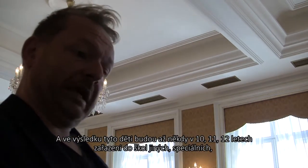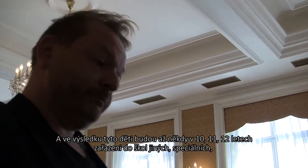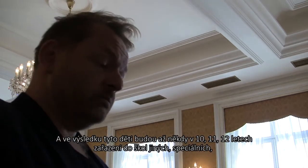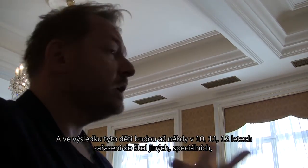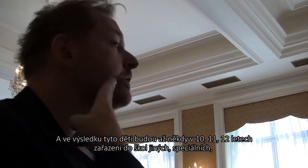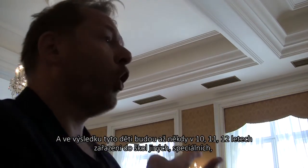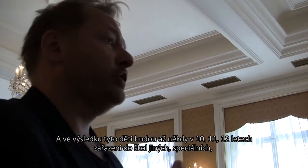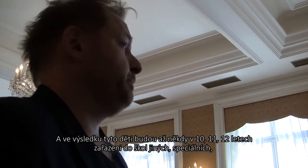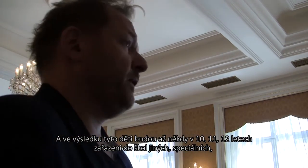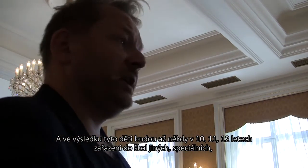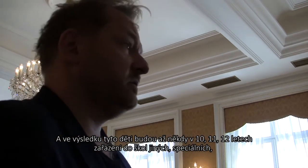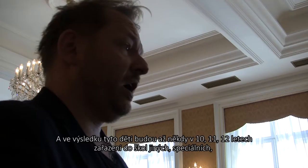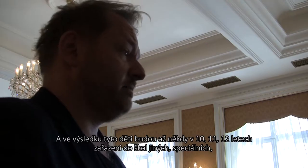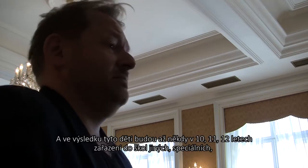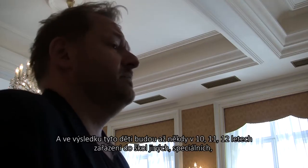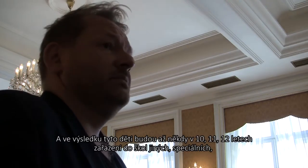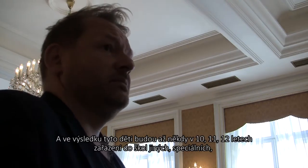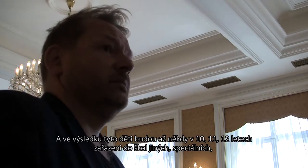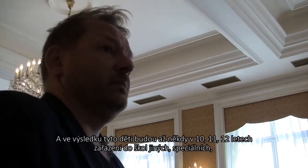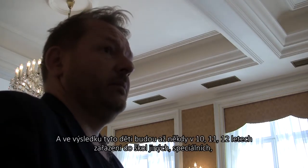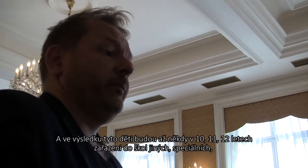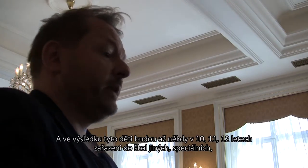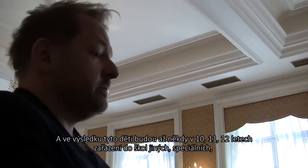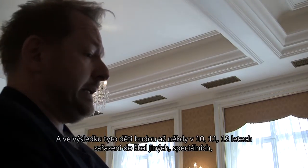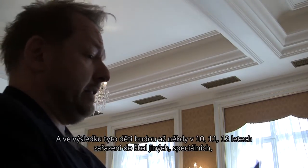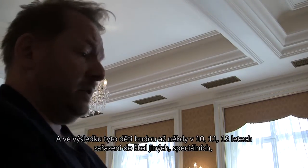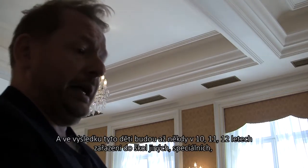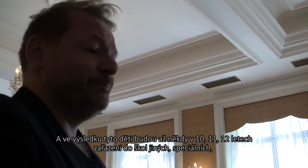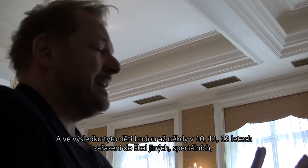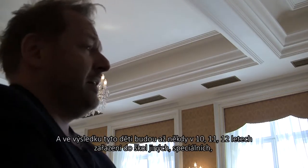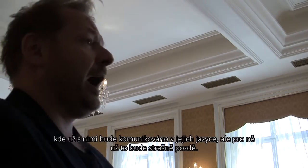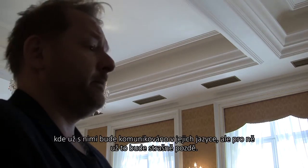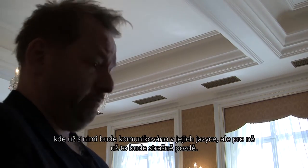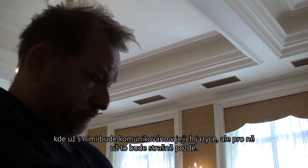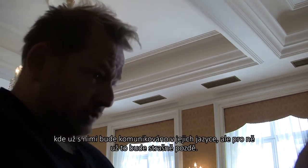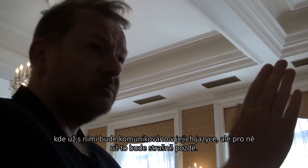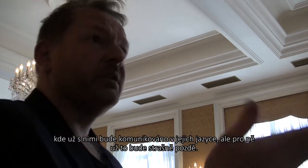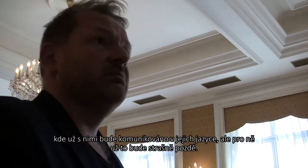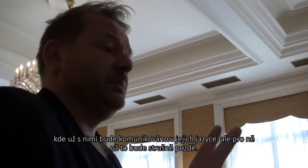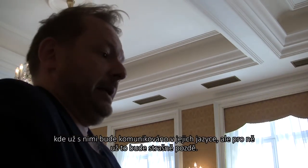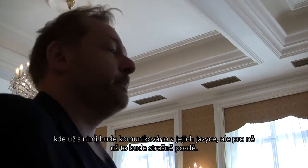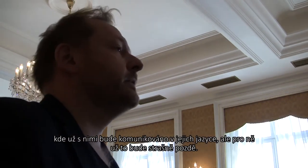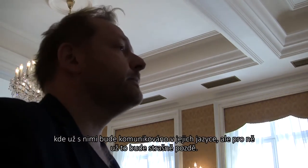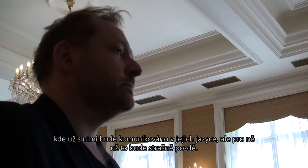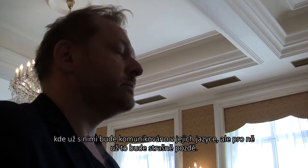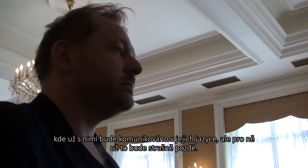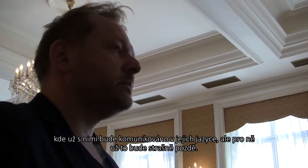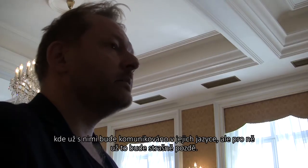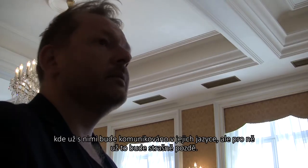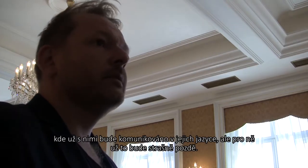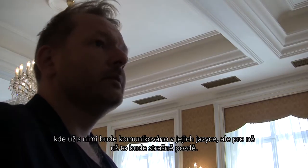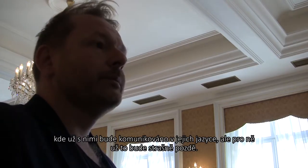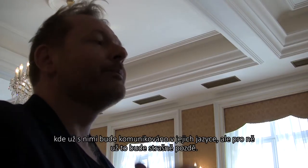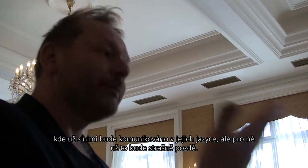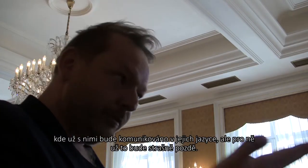děti budou až někdy v 10, 11, 12 letech zařazeny do škol jiných speciálních, kde už s nimi bude komunikováno v jejich jazyce, ale